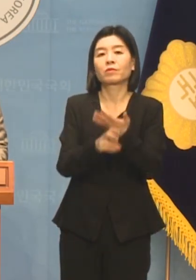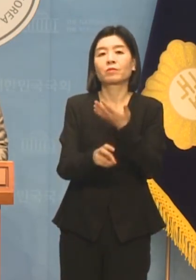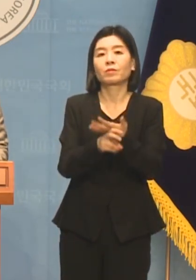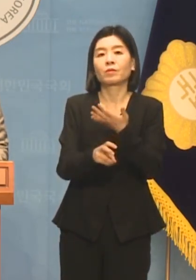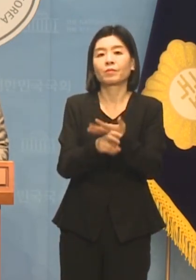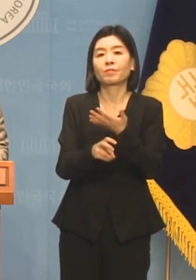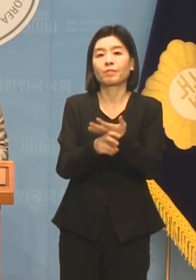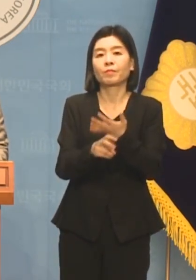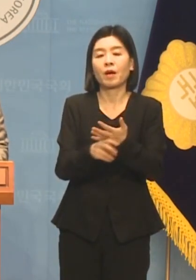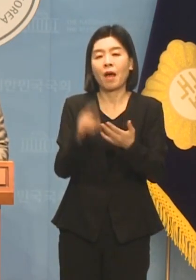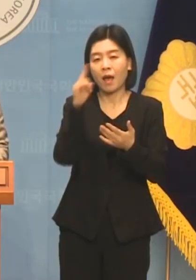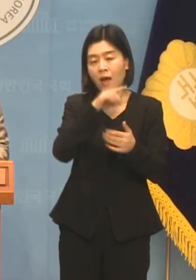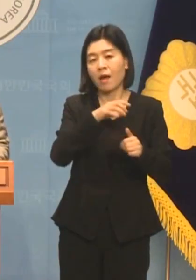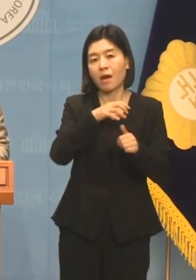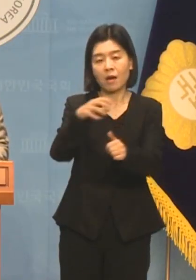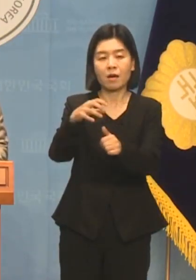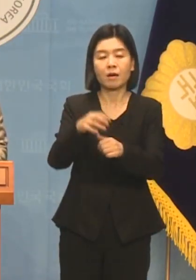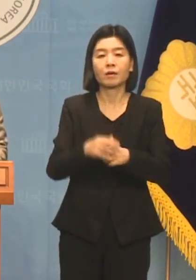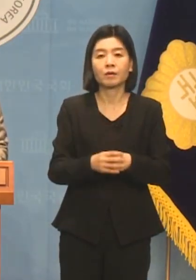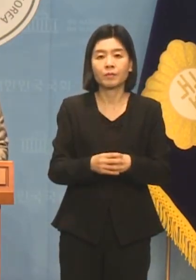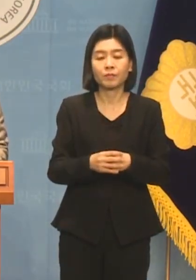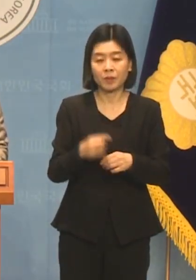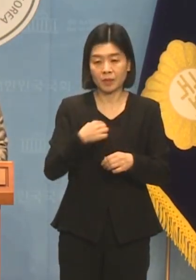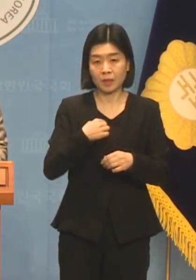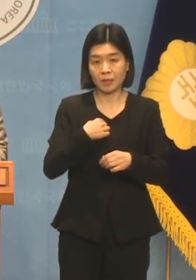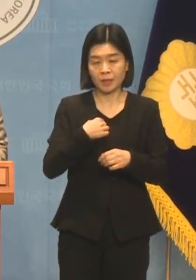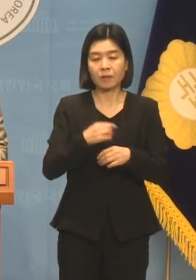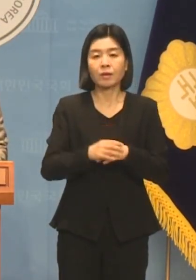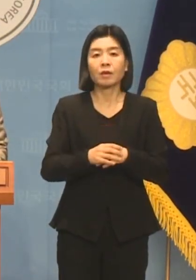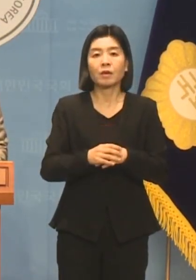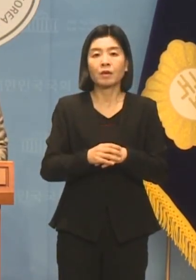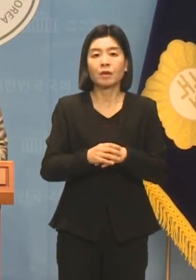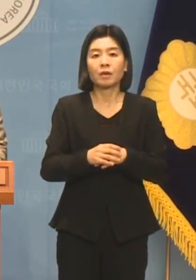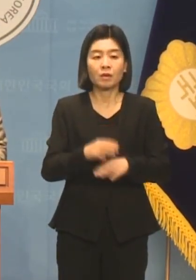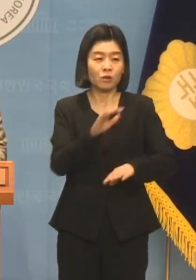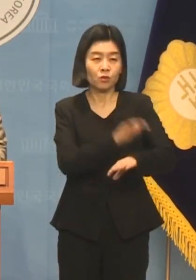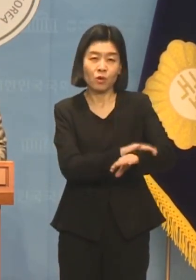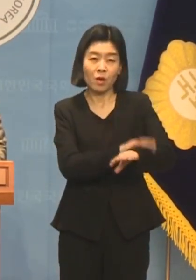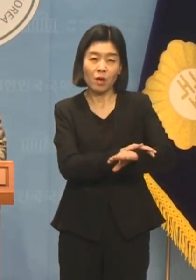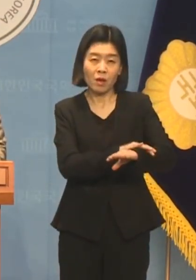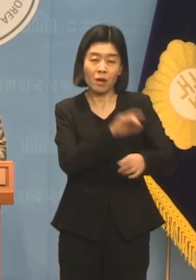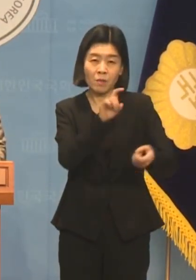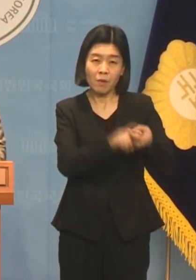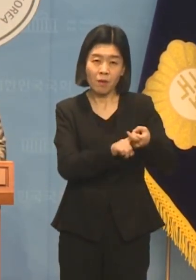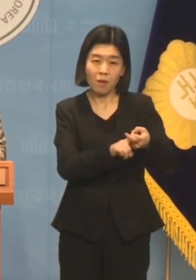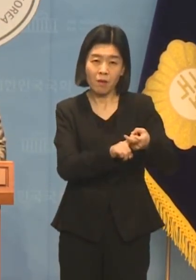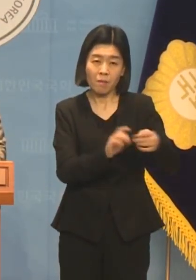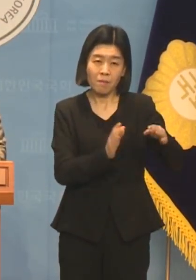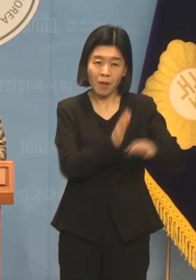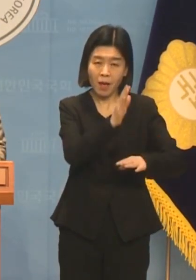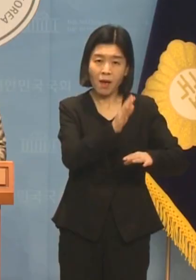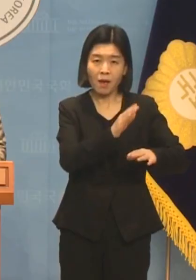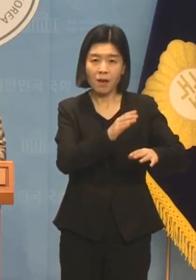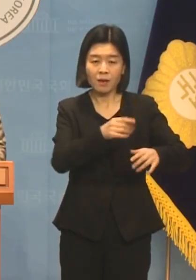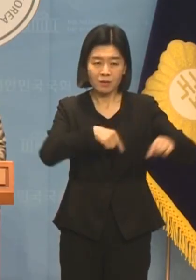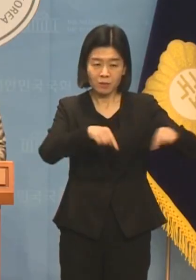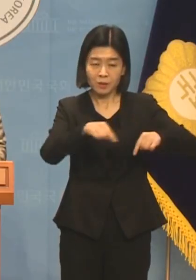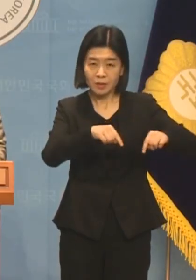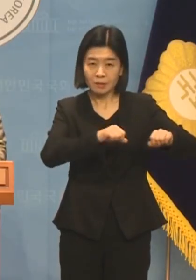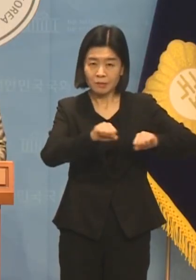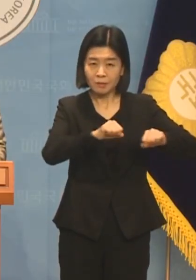있는 것입니다. 이에 본 의원은 좌편향 정치활동에 앞장서고 있는 이들